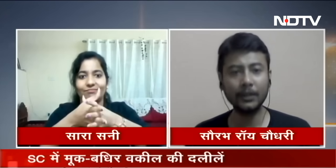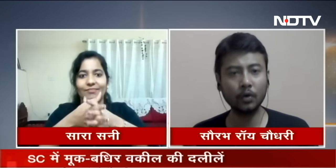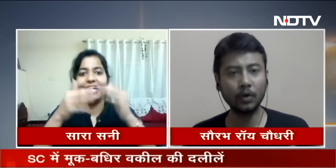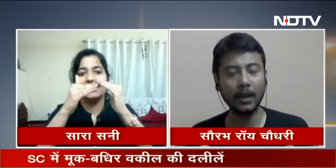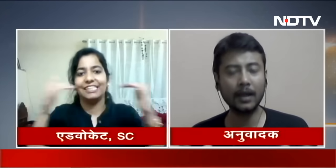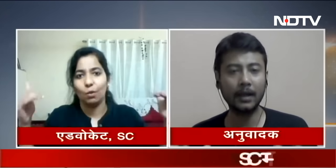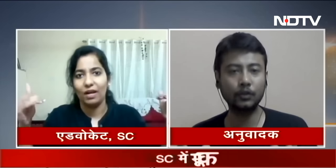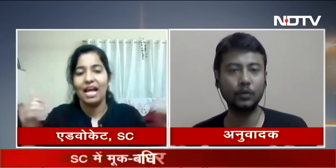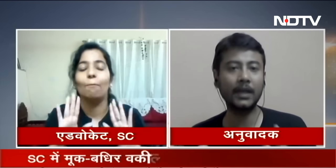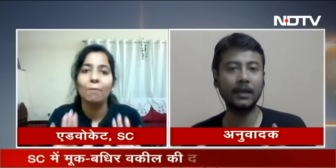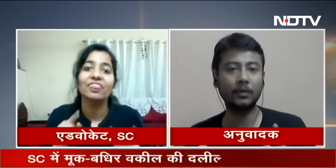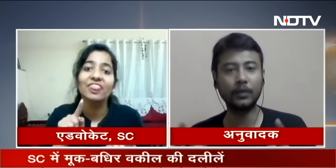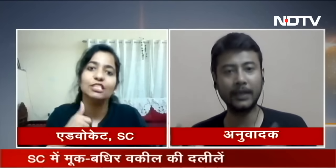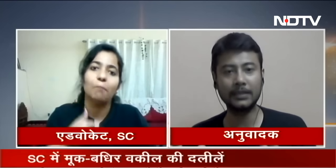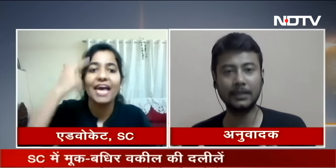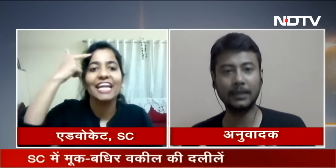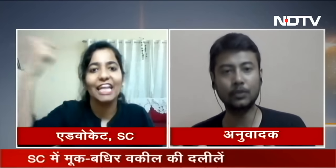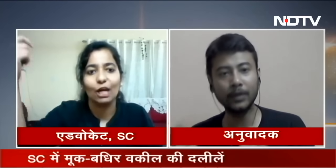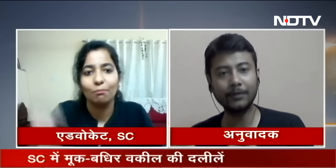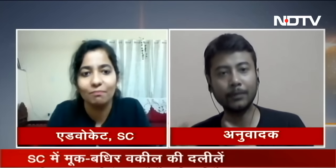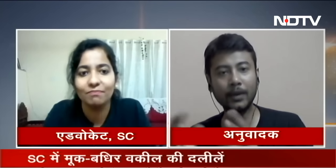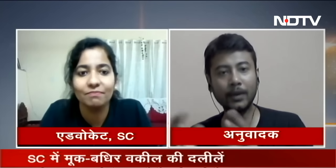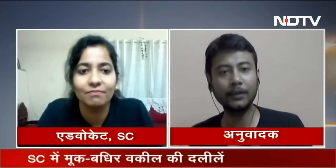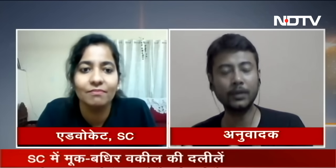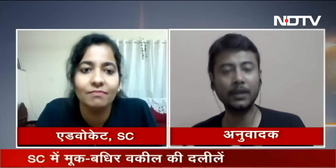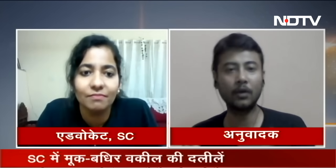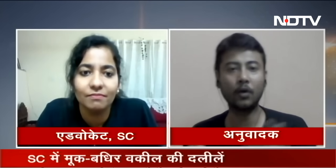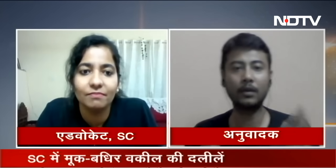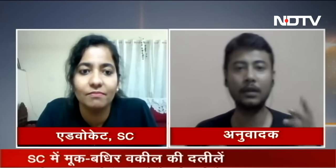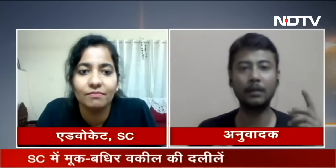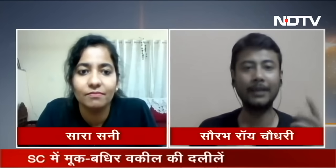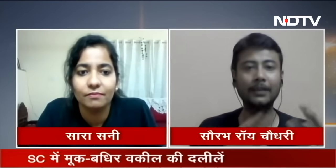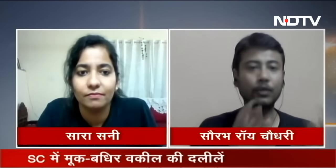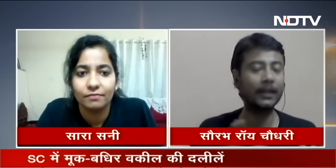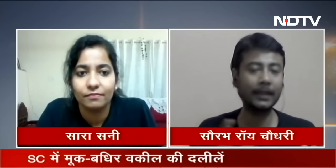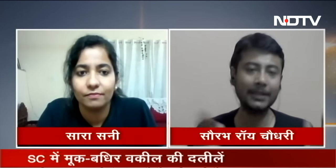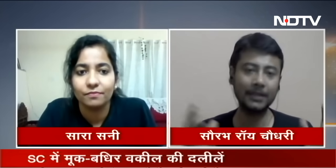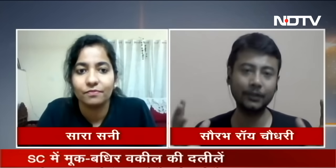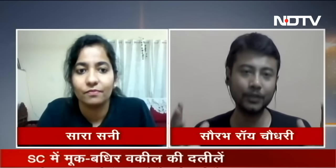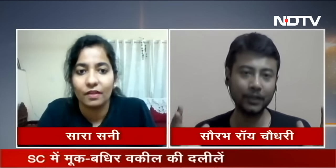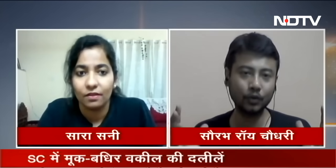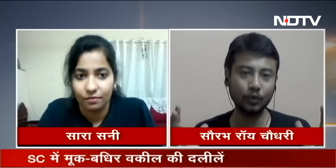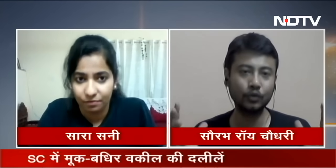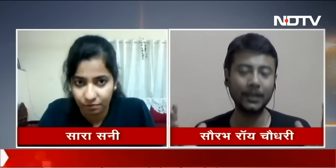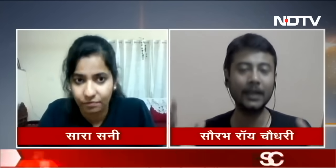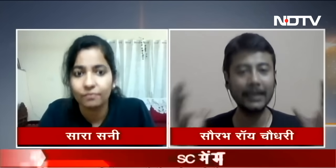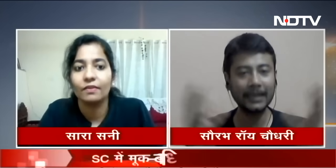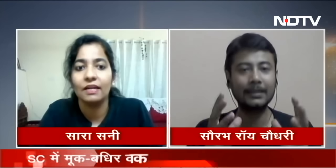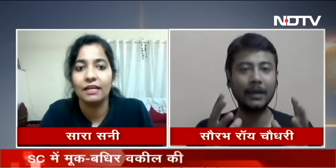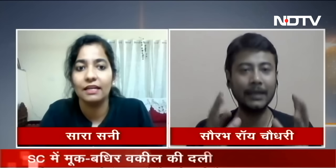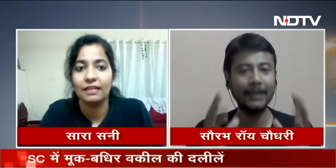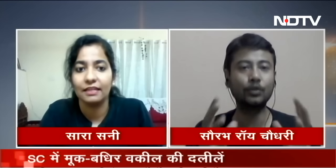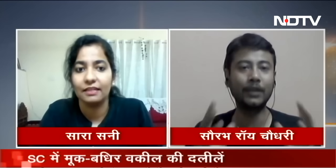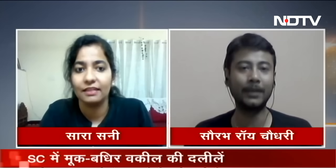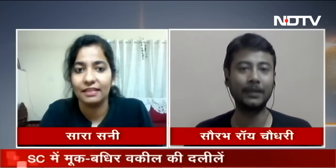क्योंकि ये दो अलग अलग दुनिया को देखा जाता है, सुनने बोलने वाली दुनिया और बधिर दुनिया। लेकिन मैं चाहती हूँ ये दोनों दुनिया एक